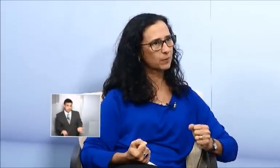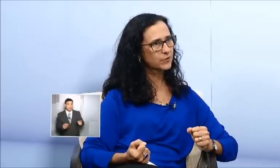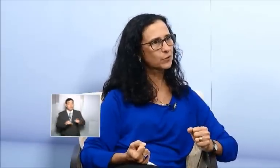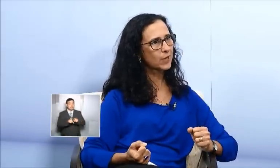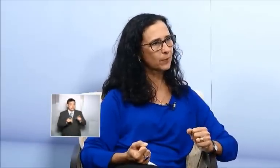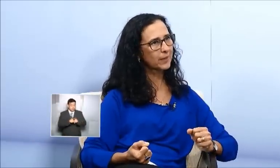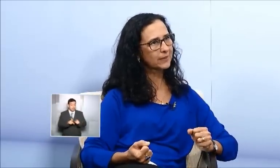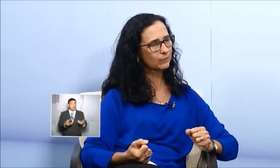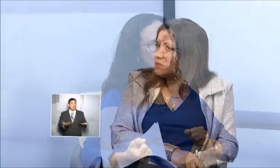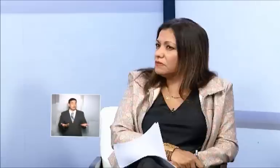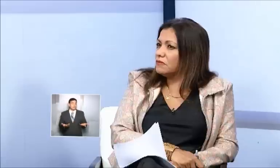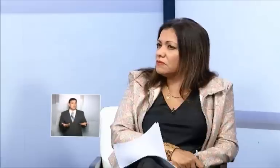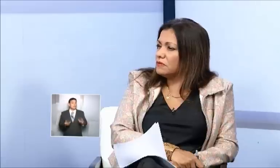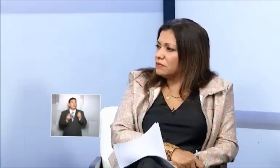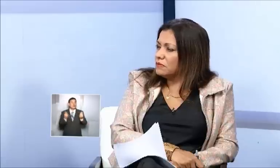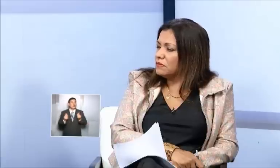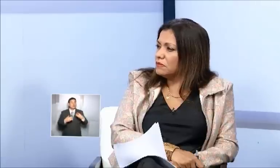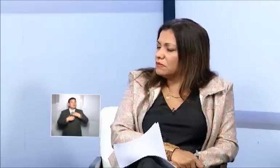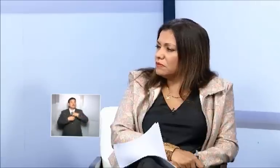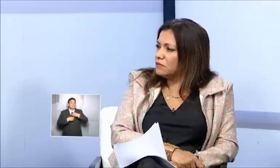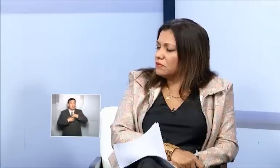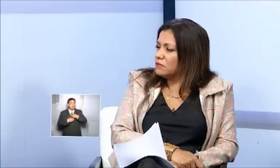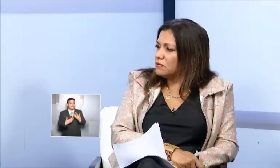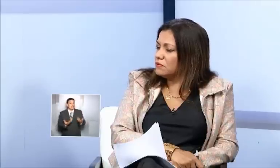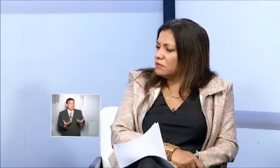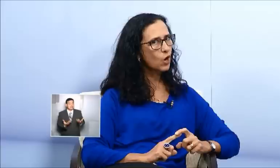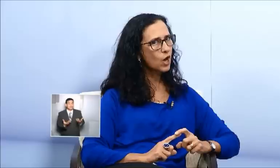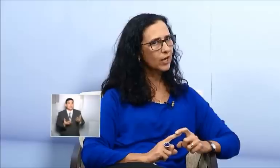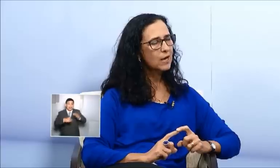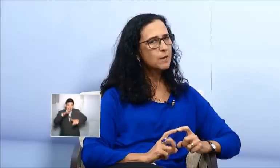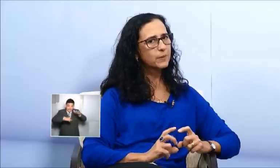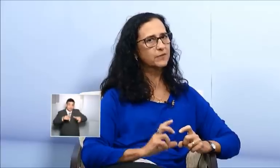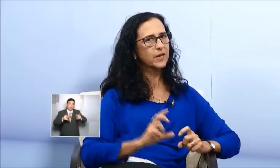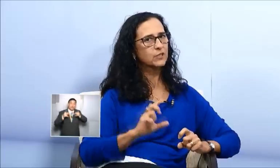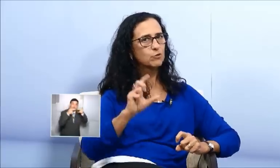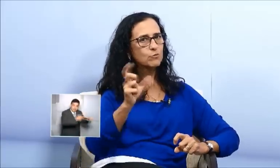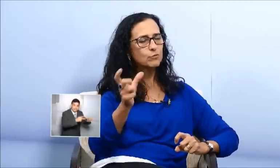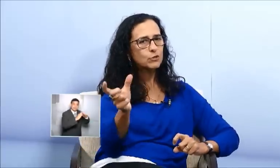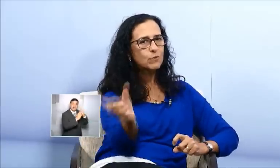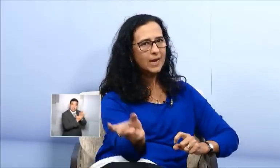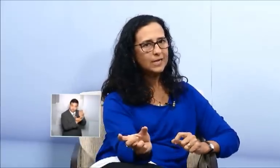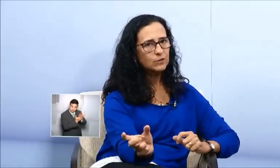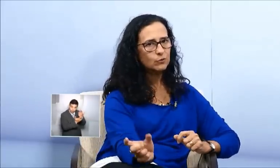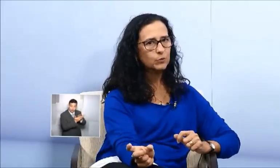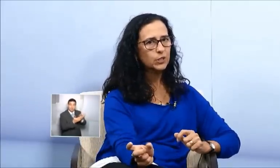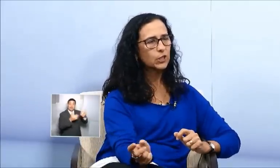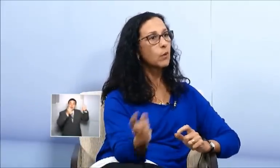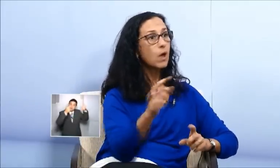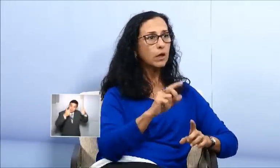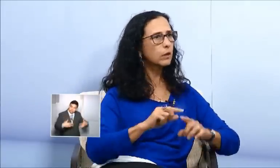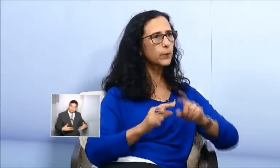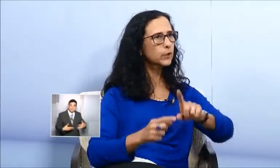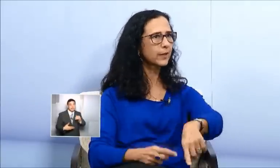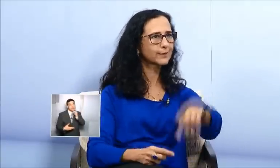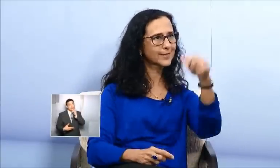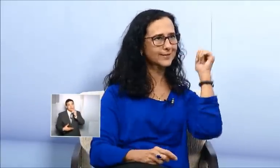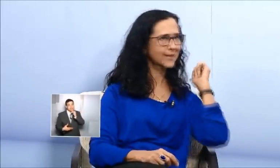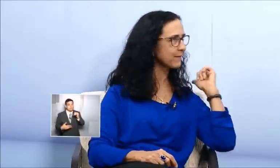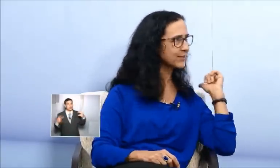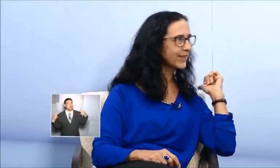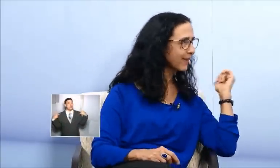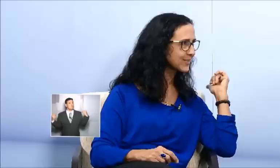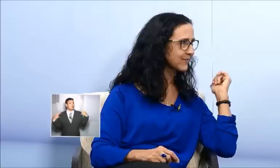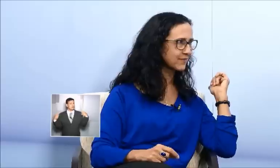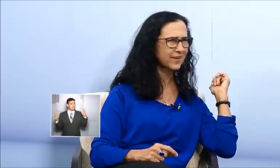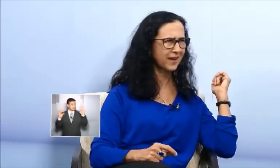preparação desse profissional para lidar com o deficiente. Porque às vezes a gente vai visitar a escola para falar de um caso de um menininho e o porteiro já